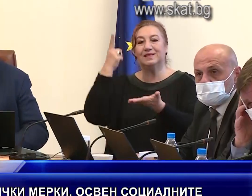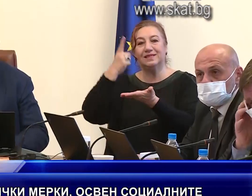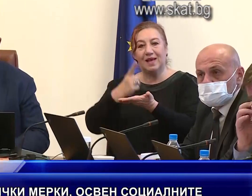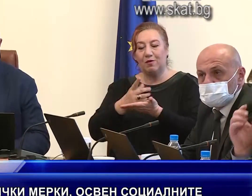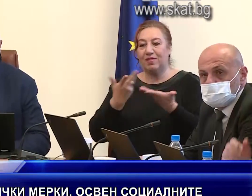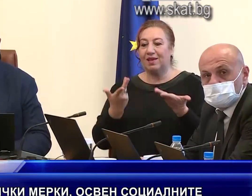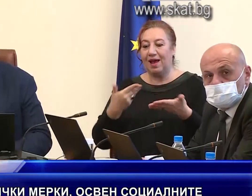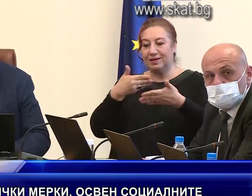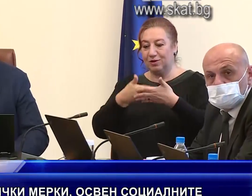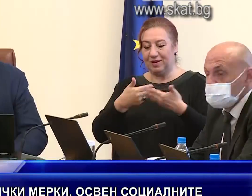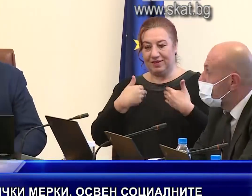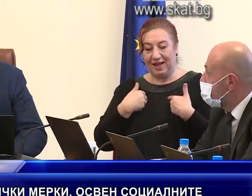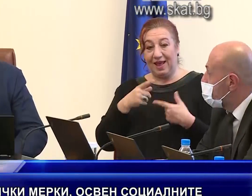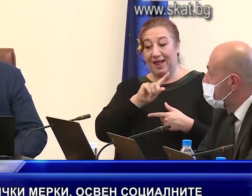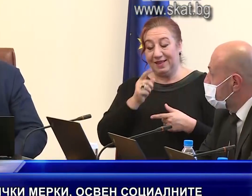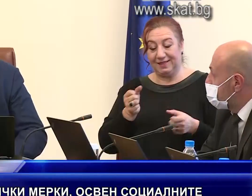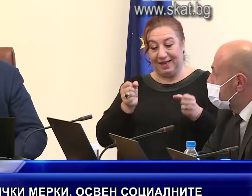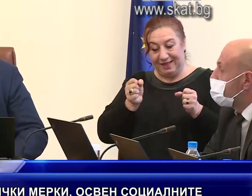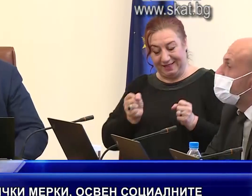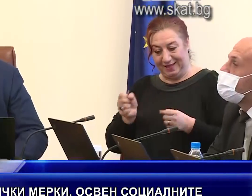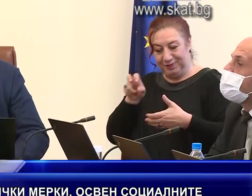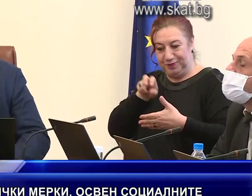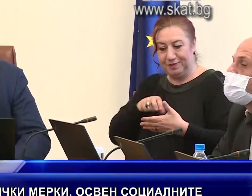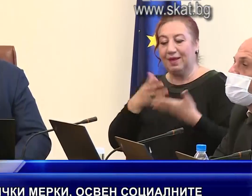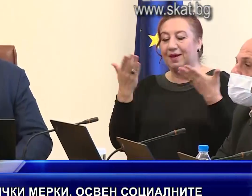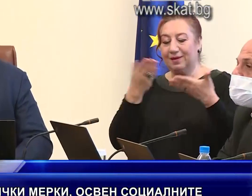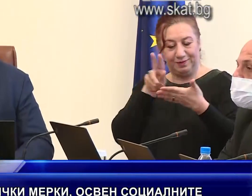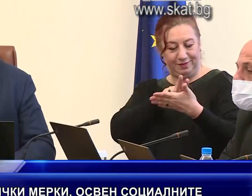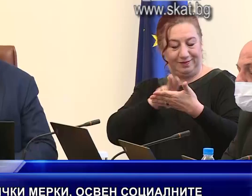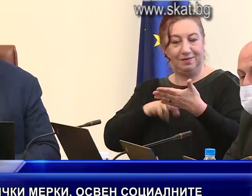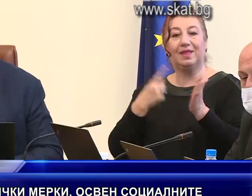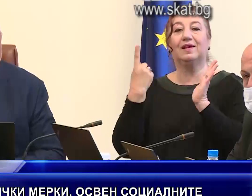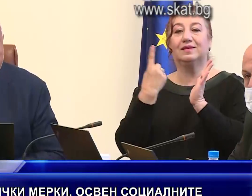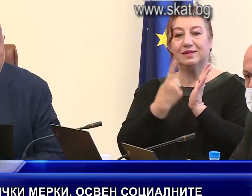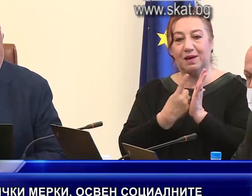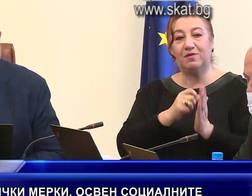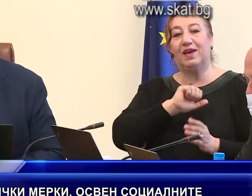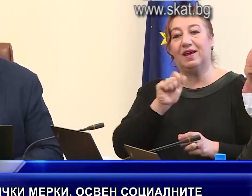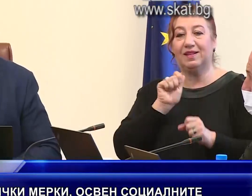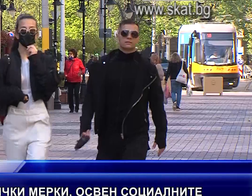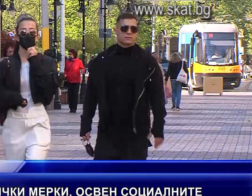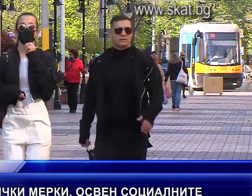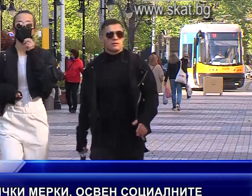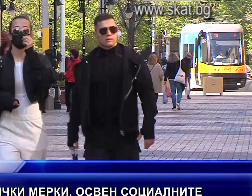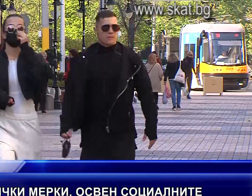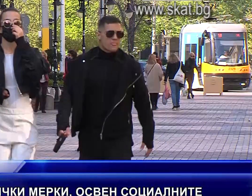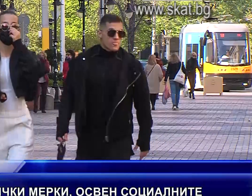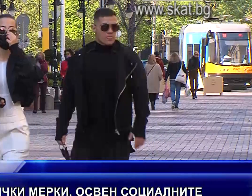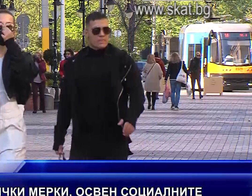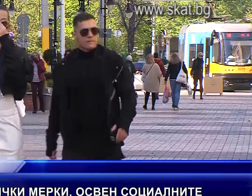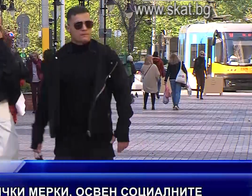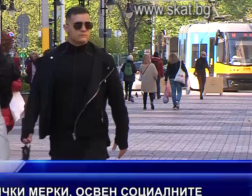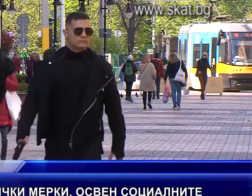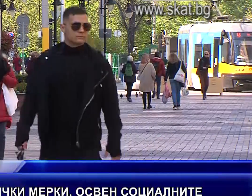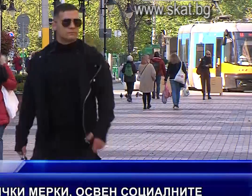На първото след извънредното положение присъствено заседание на Министерски съвет, министър-председателят Бойко Борисов обяви, че от 15 юни